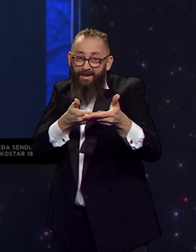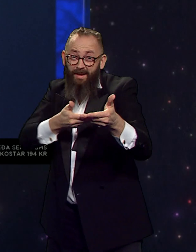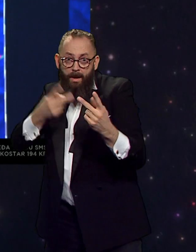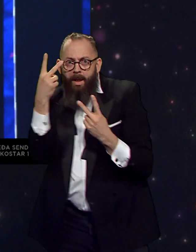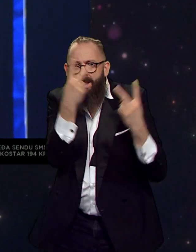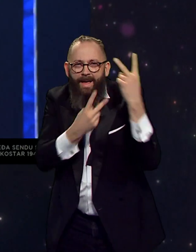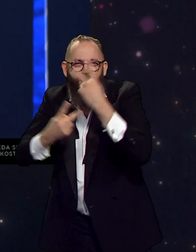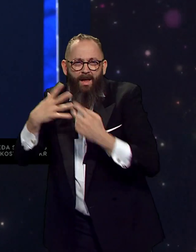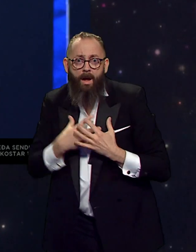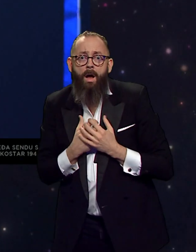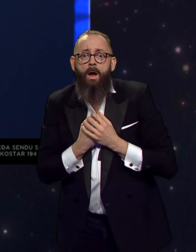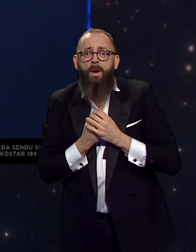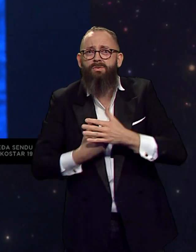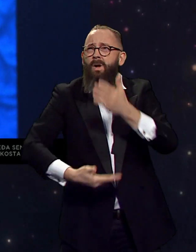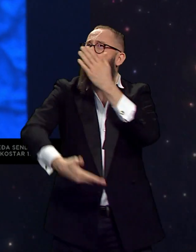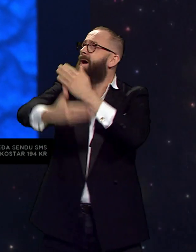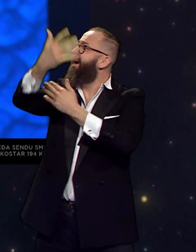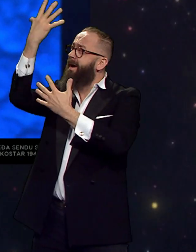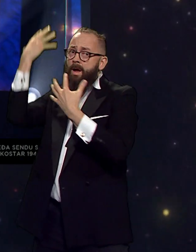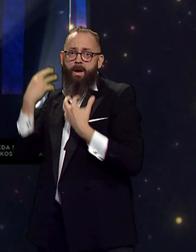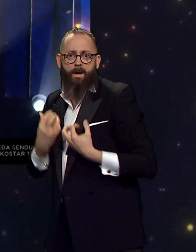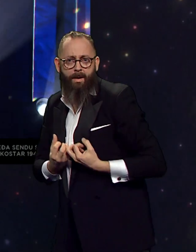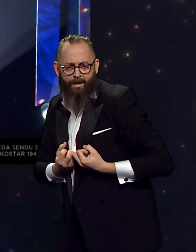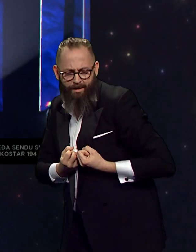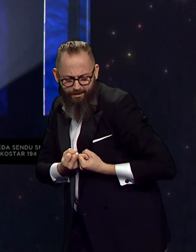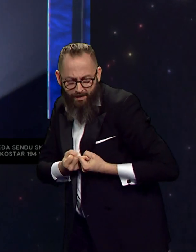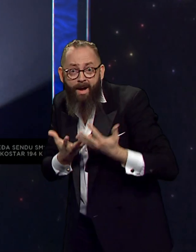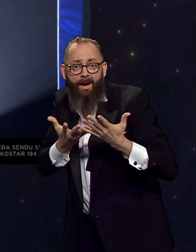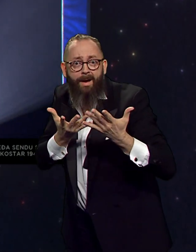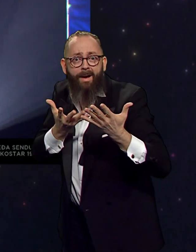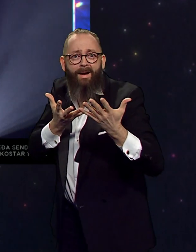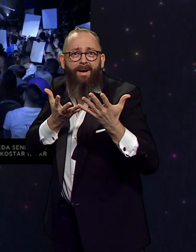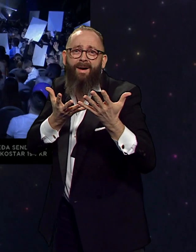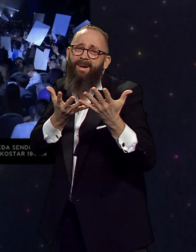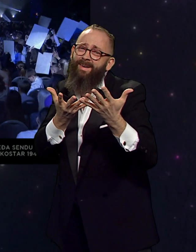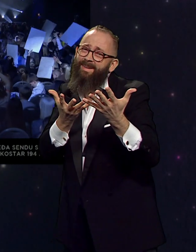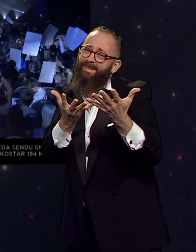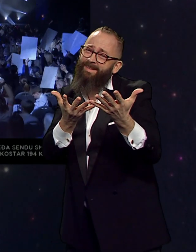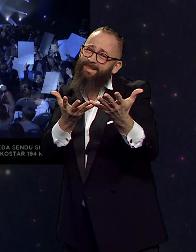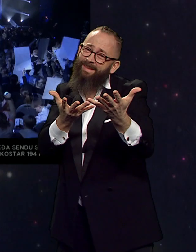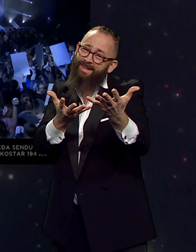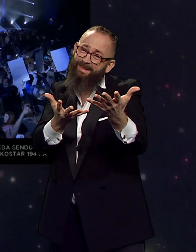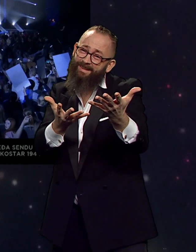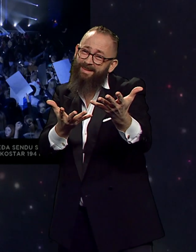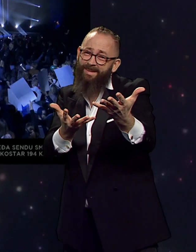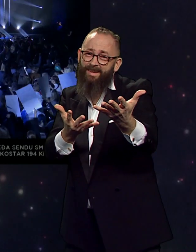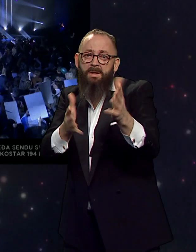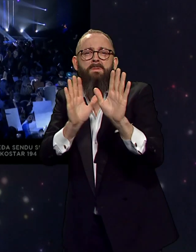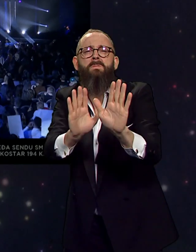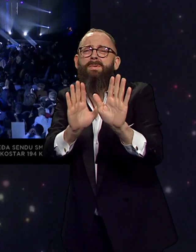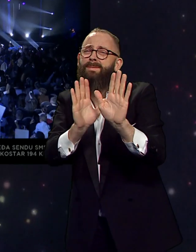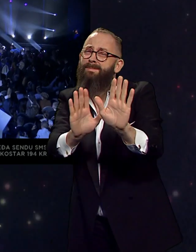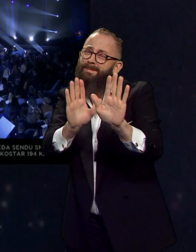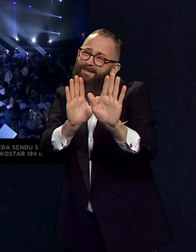og leitum upp í ástina sem við hafum sáð já vertu